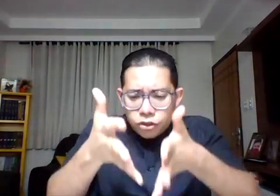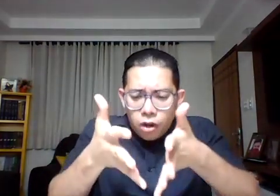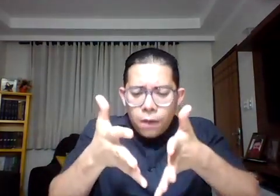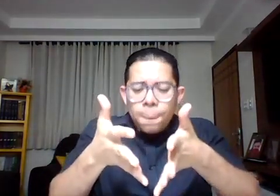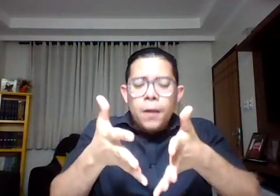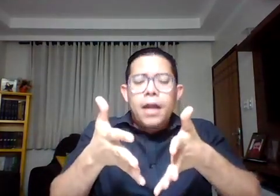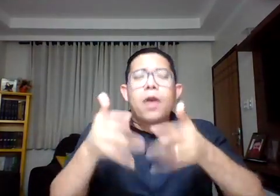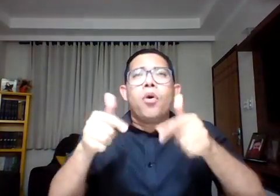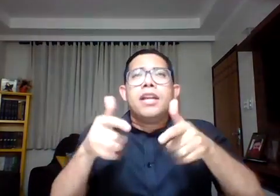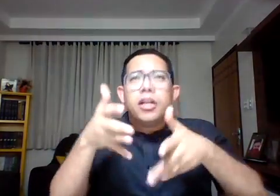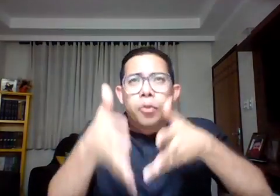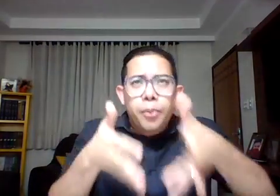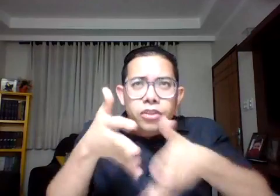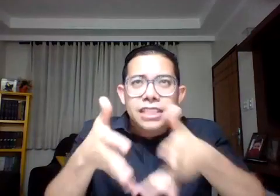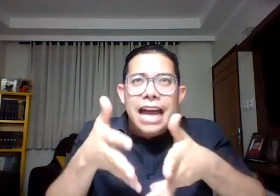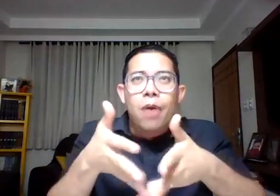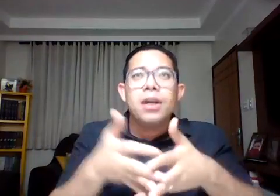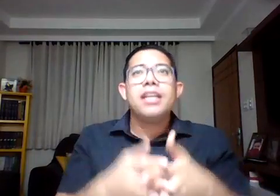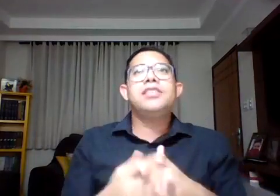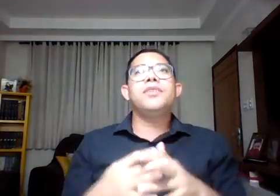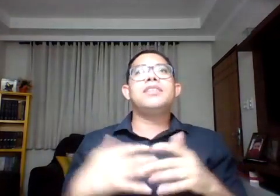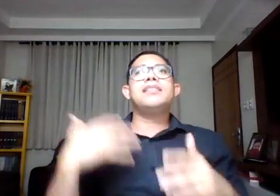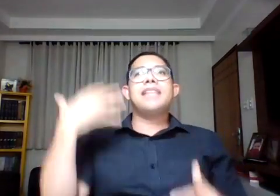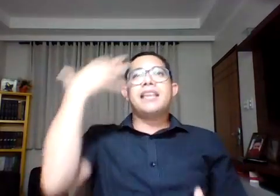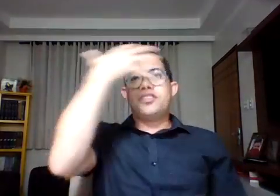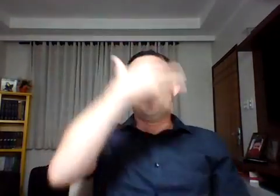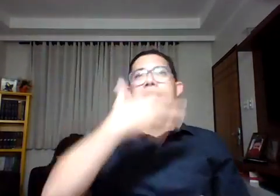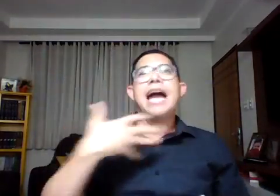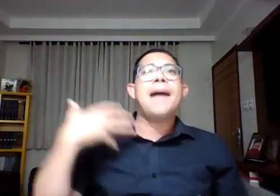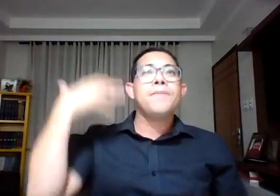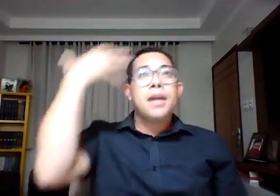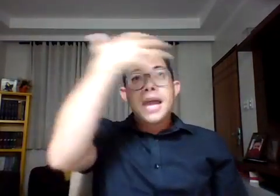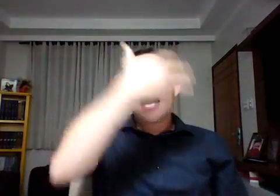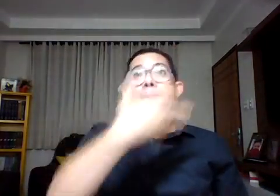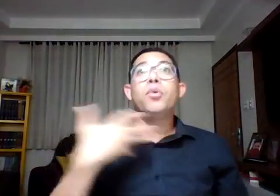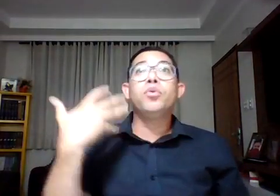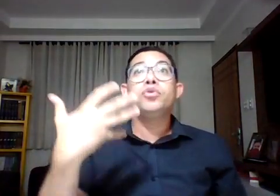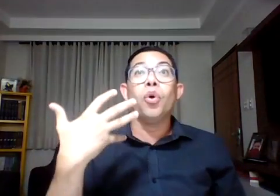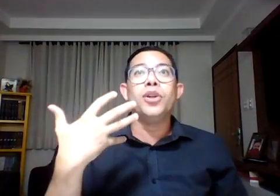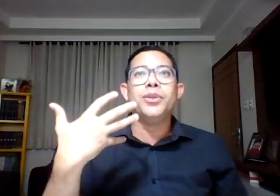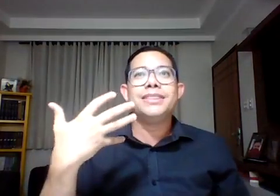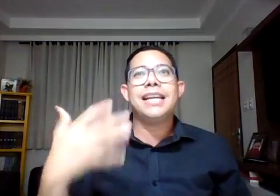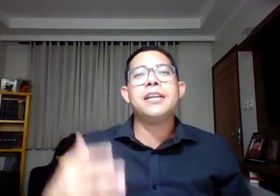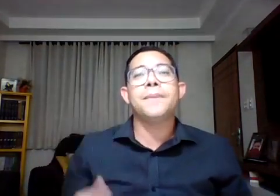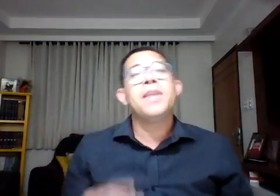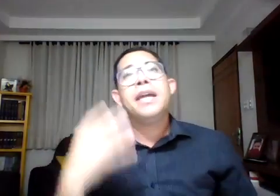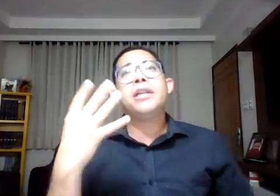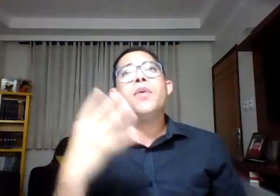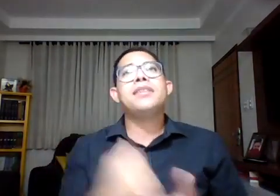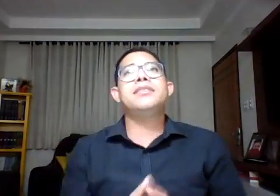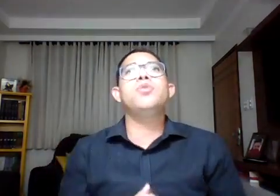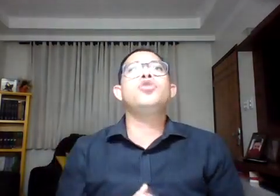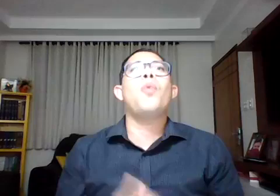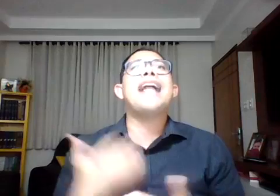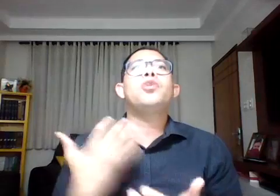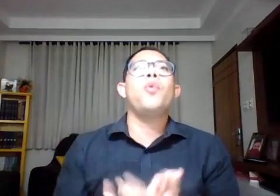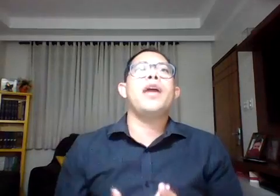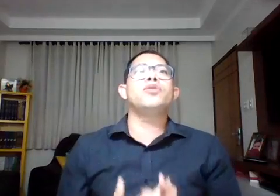só olhando para o sinal e se você esquece de olhar por um todo, certo? Então, esses são os 4 erros aí